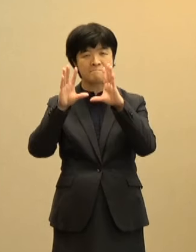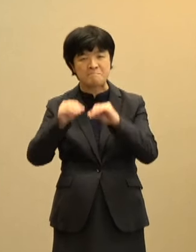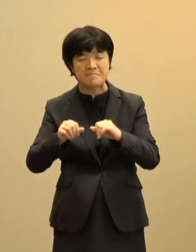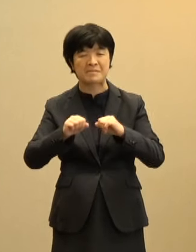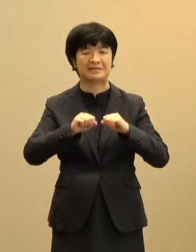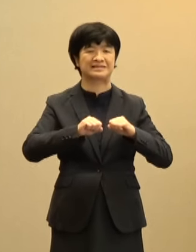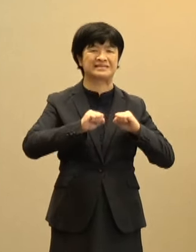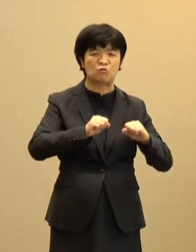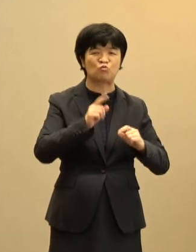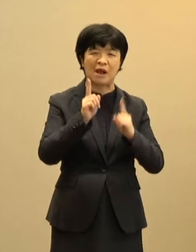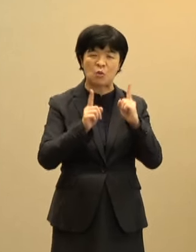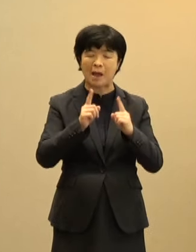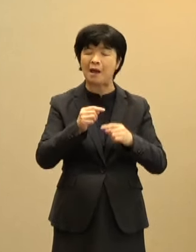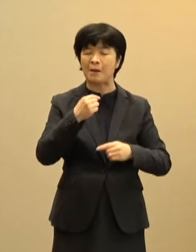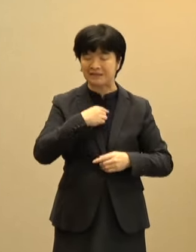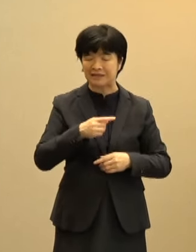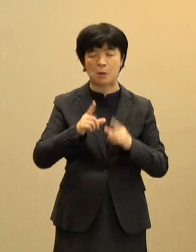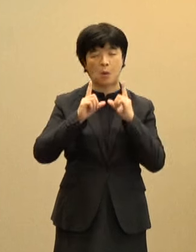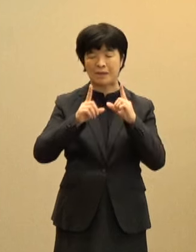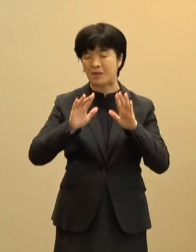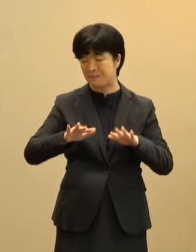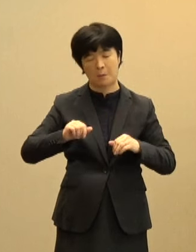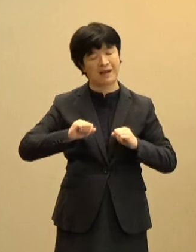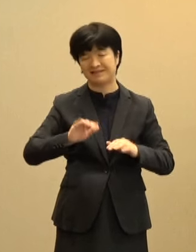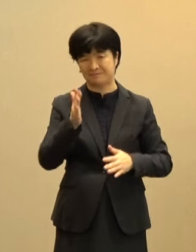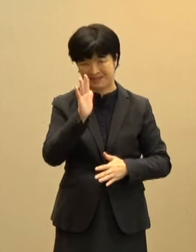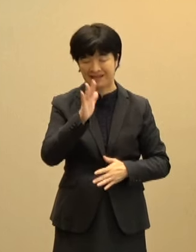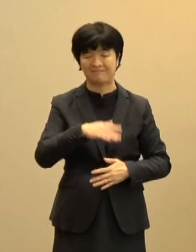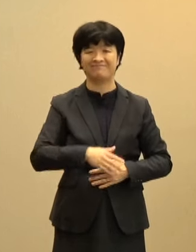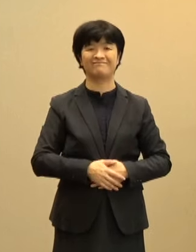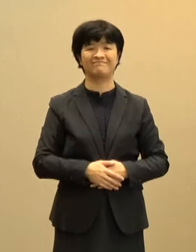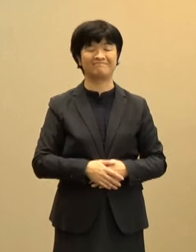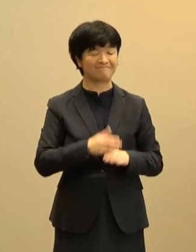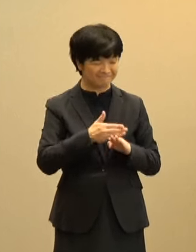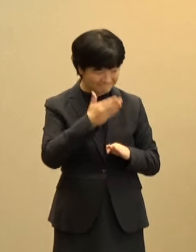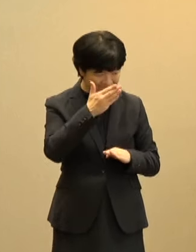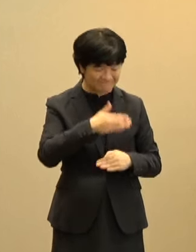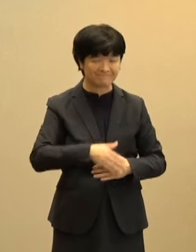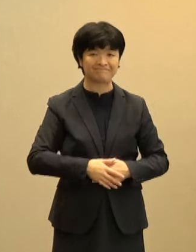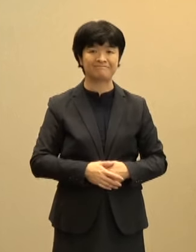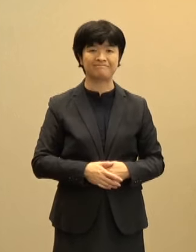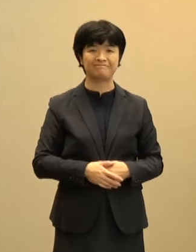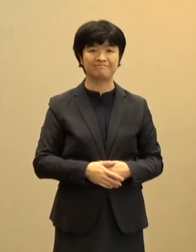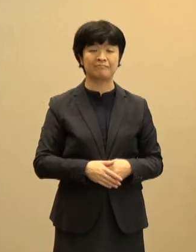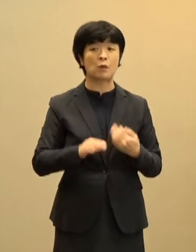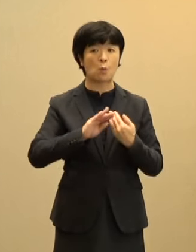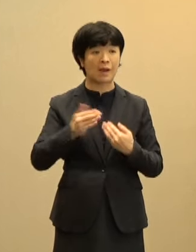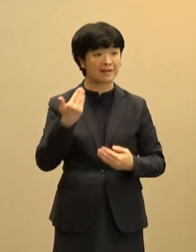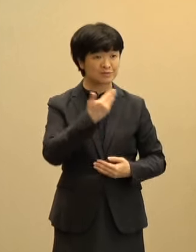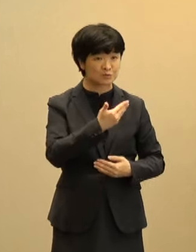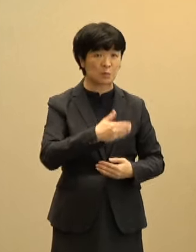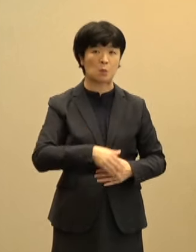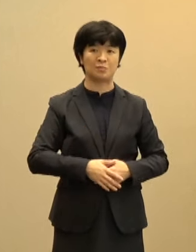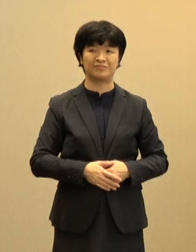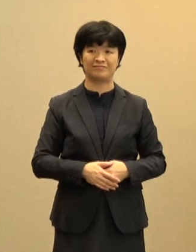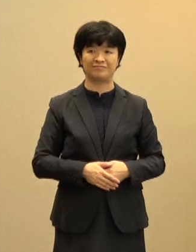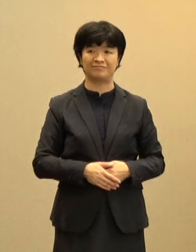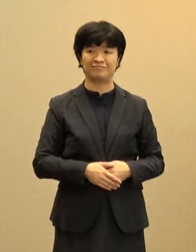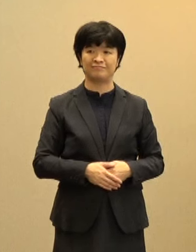々からコメントすることはないですね。 ありがとうございます。他はいかがでしょうか。